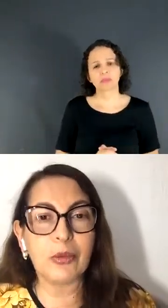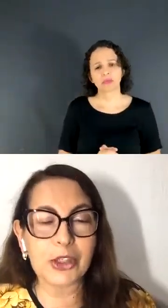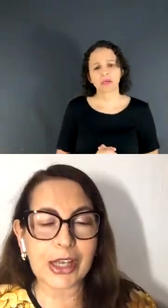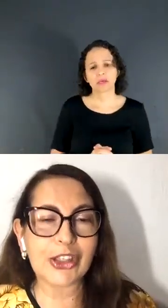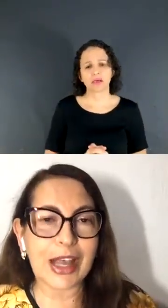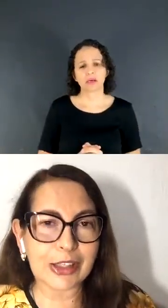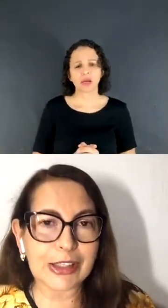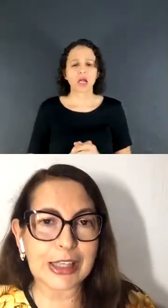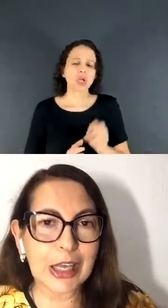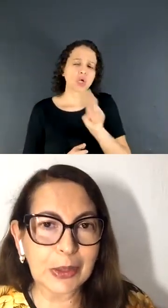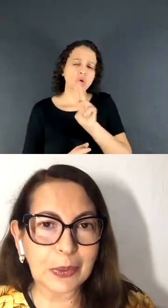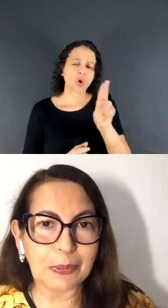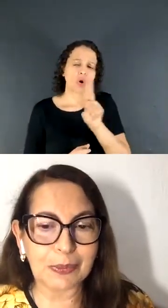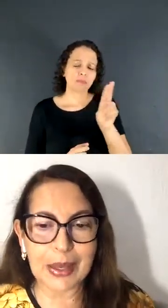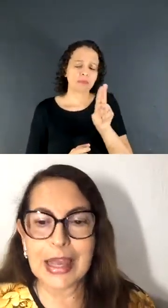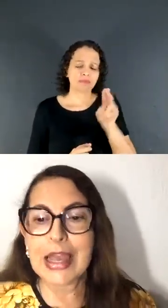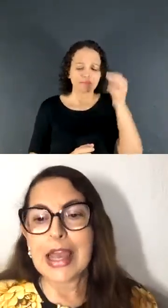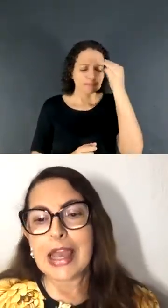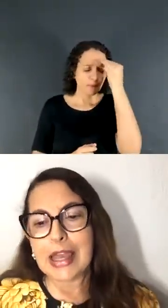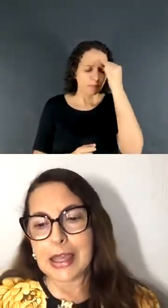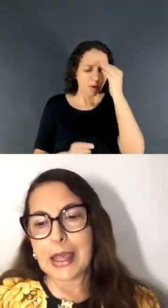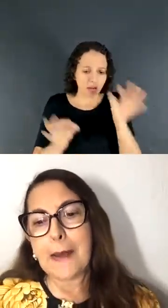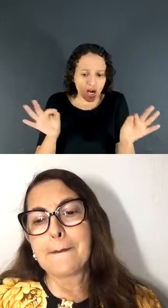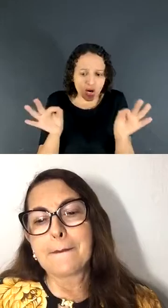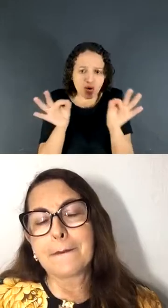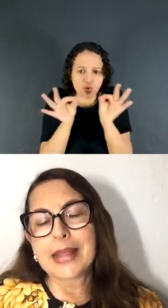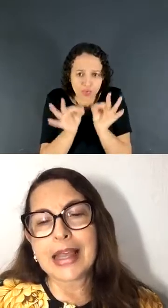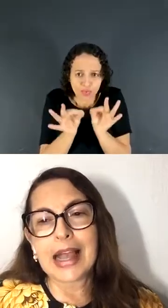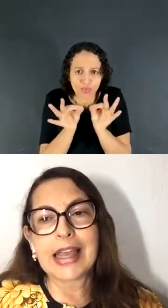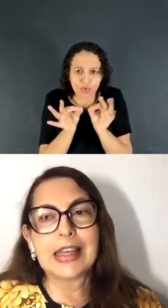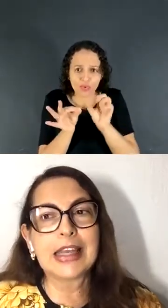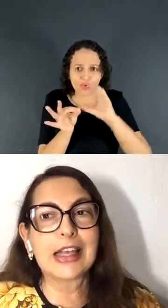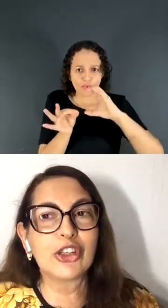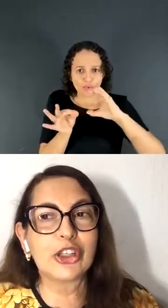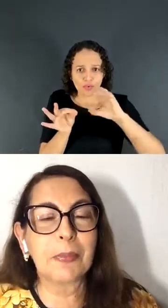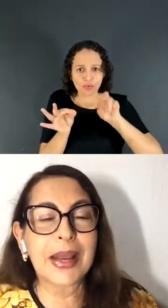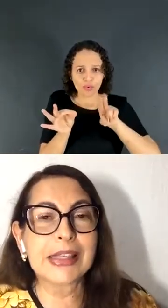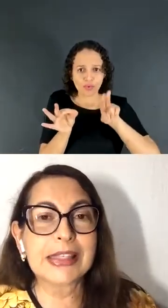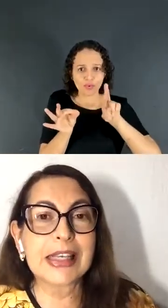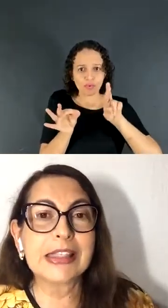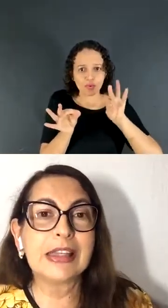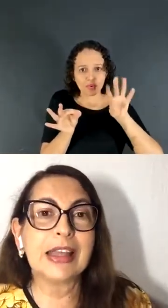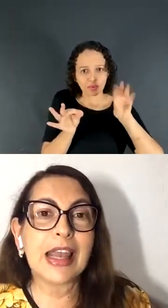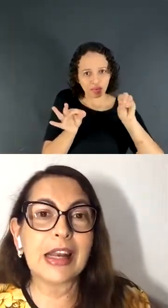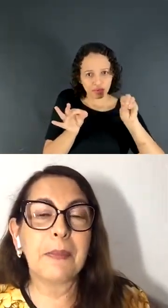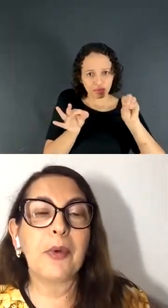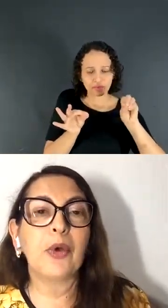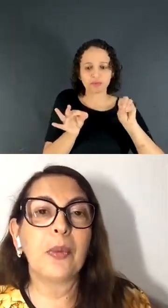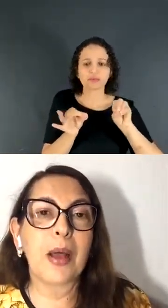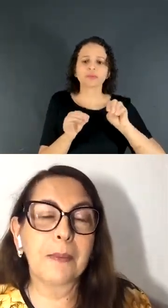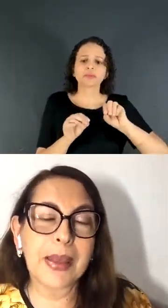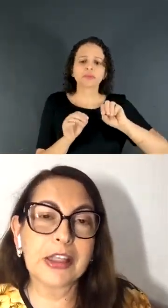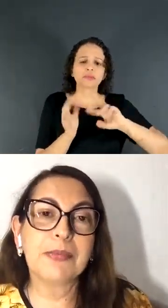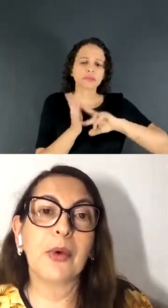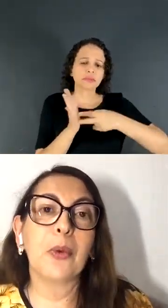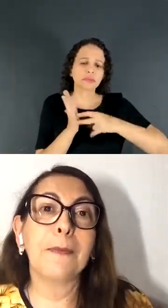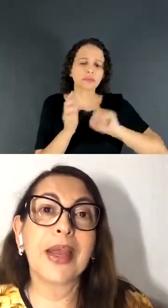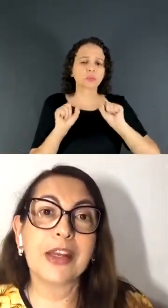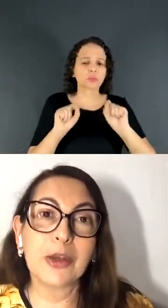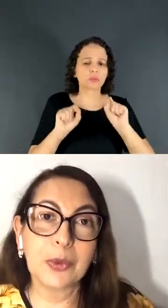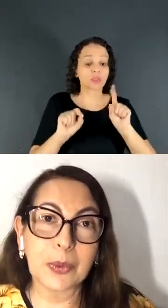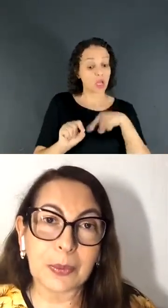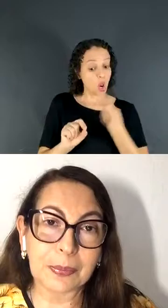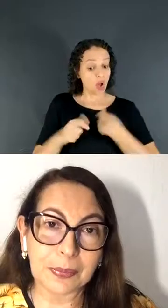próprio nome já está dizendo, né? É aquela que a gente precisa dela apenas por